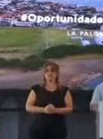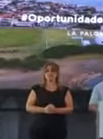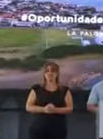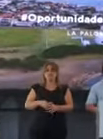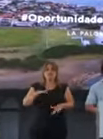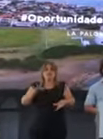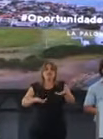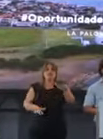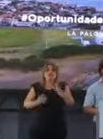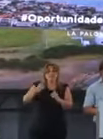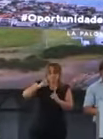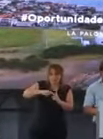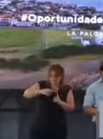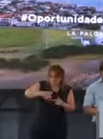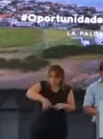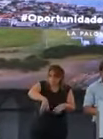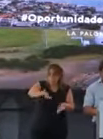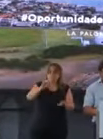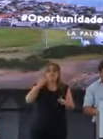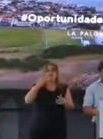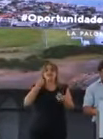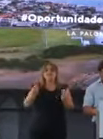Dependerá de estos meses que siguen y que vienen.